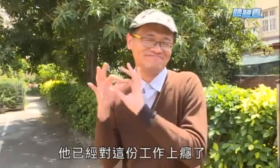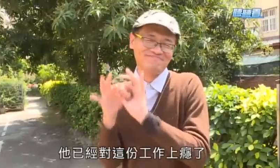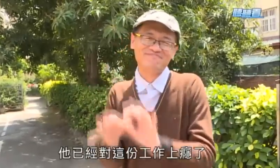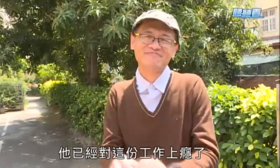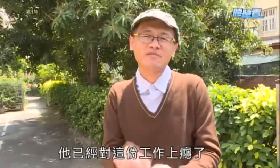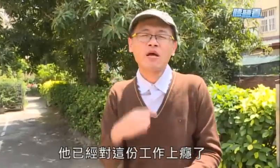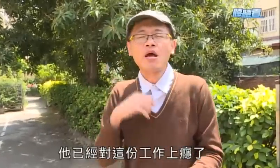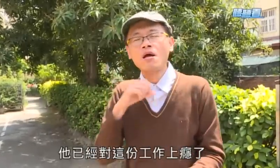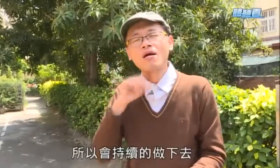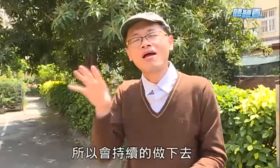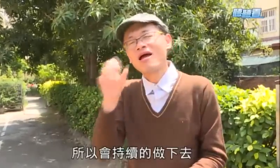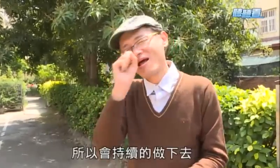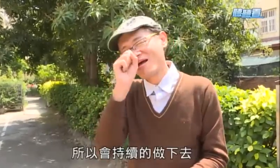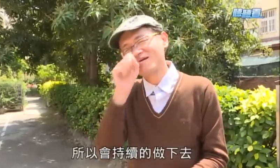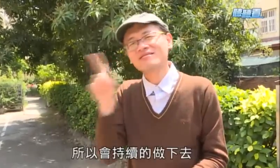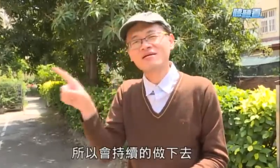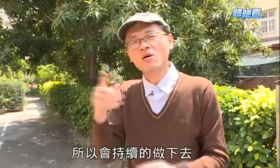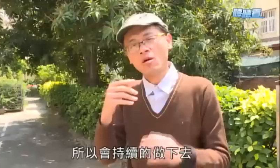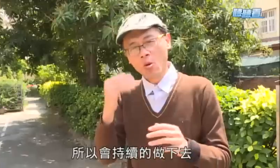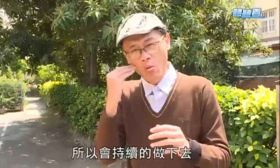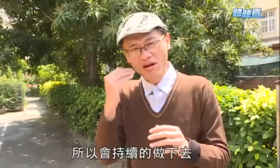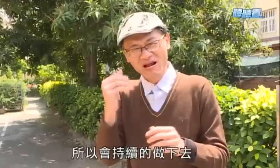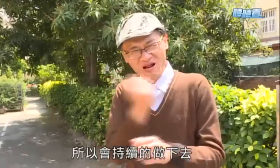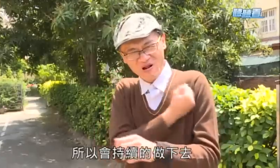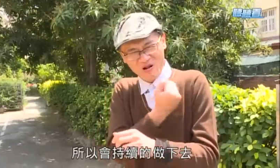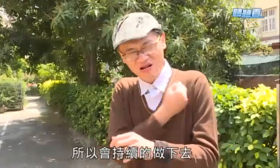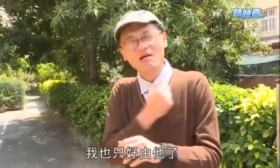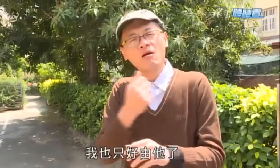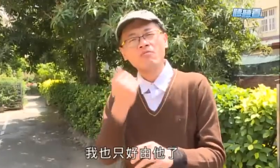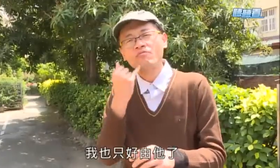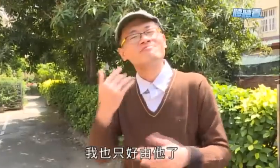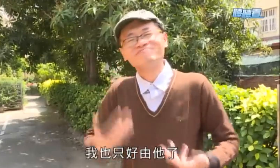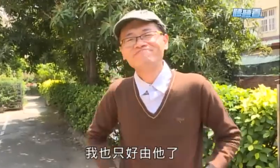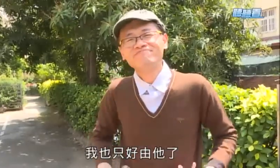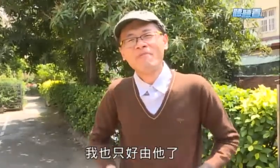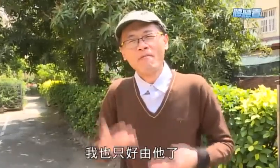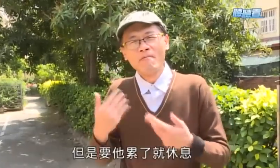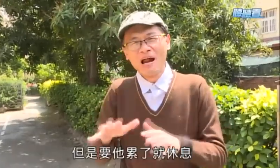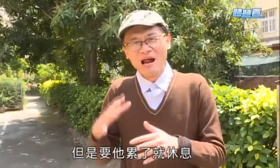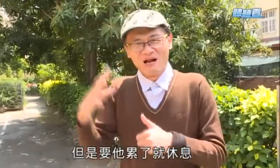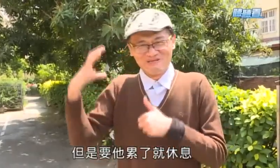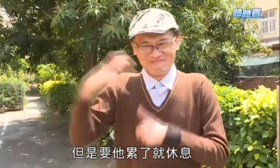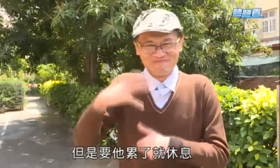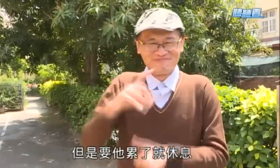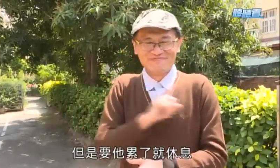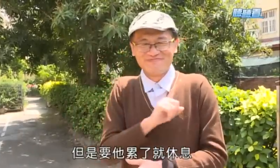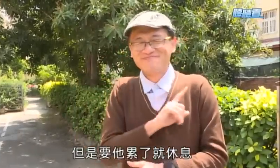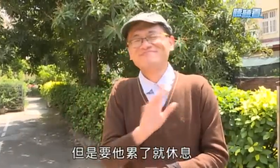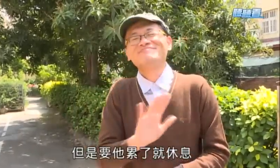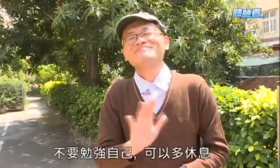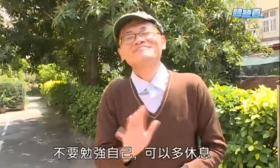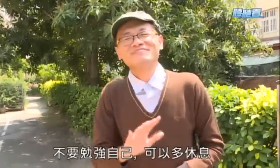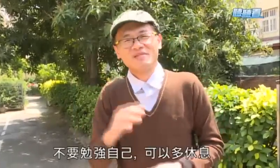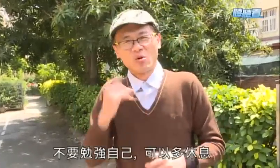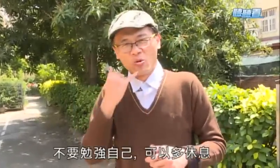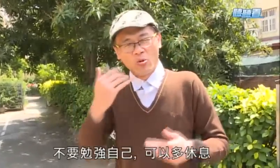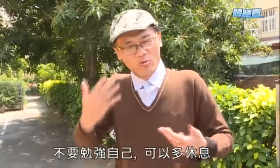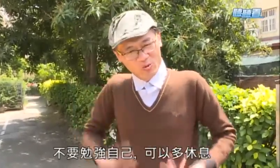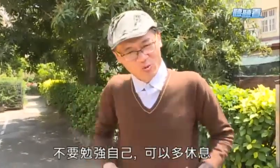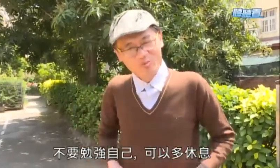上瘾了，所以会持续的做下去，我也只好由他了，但是要他累了就休息，不要勉强自己，可以多休